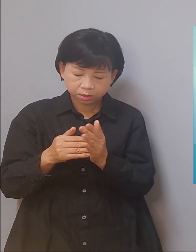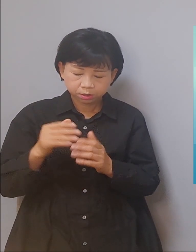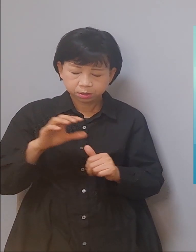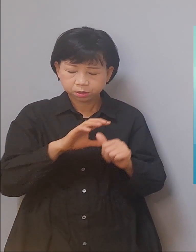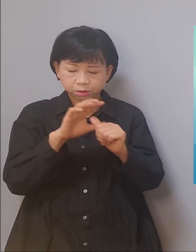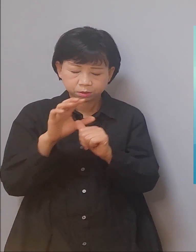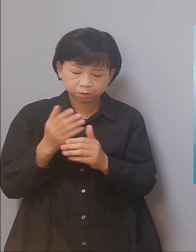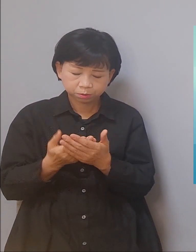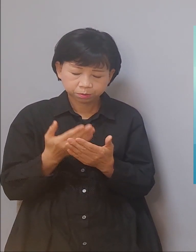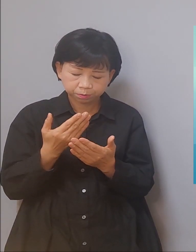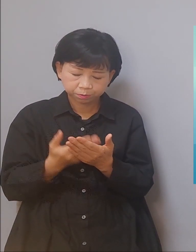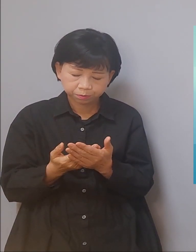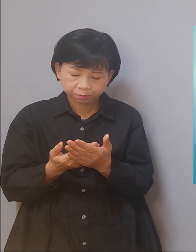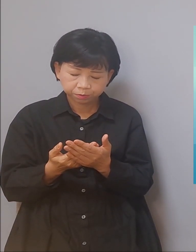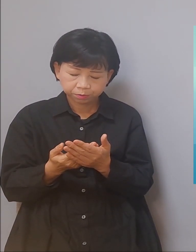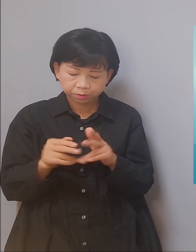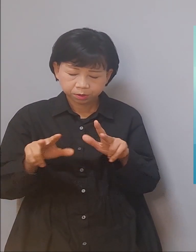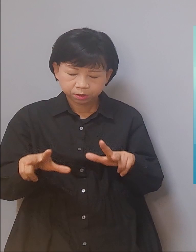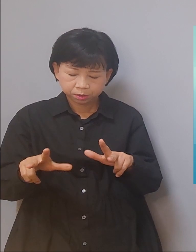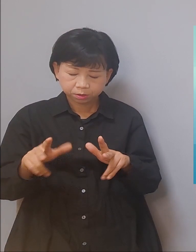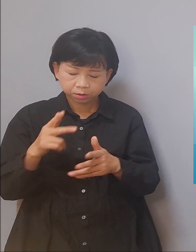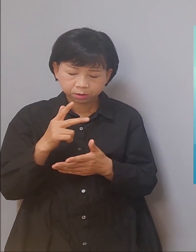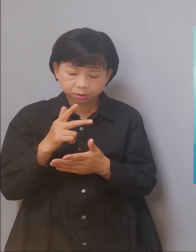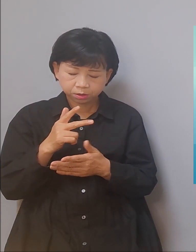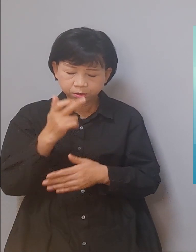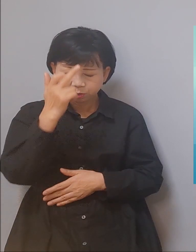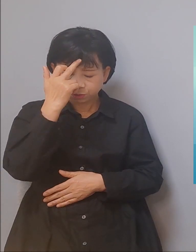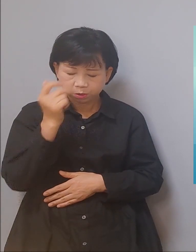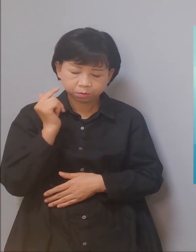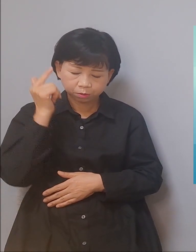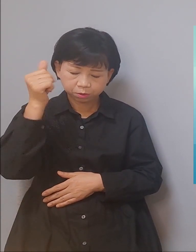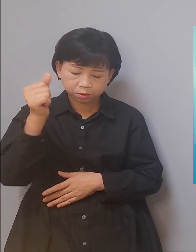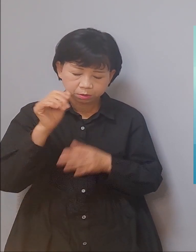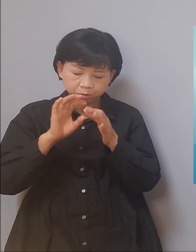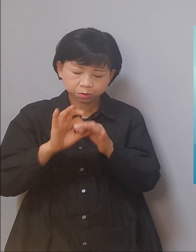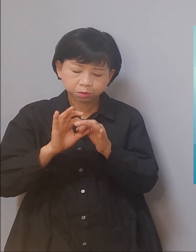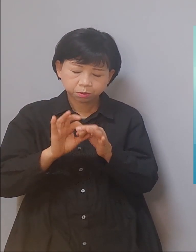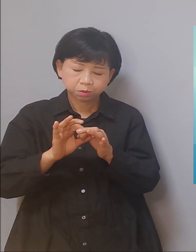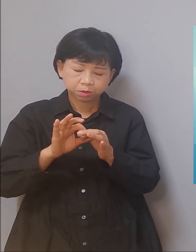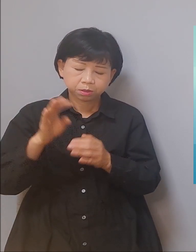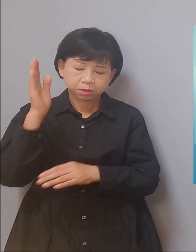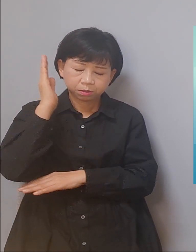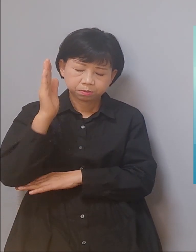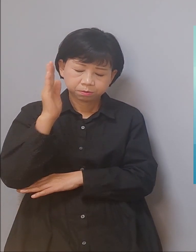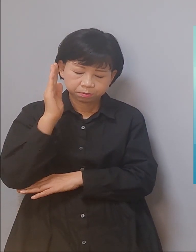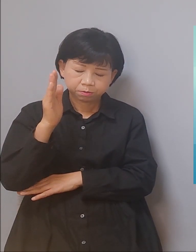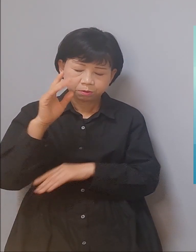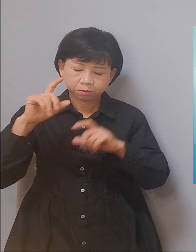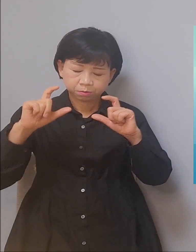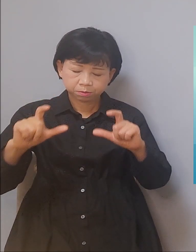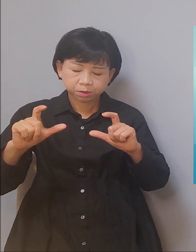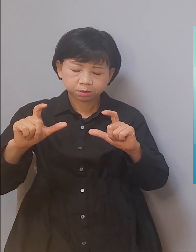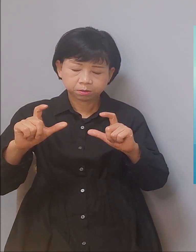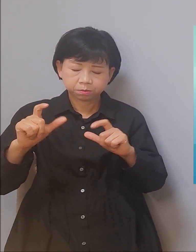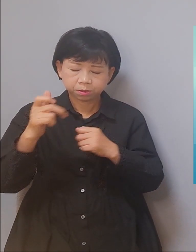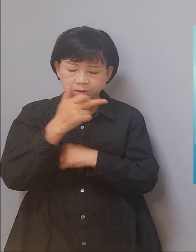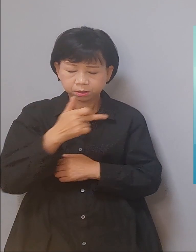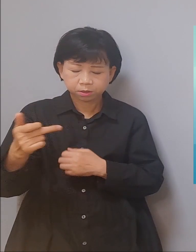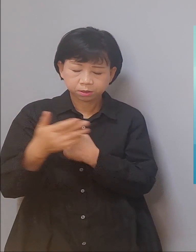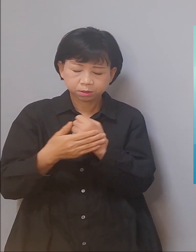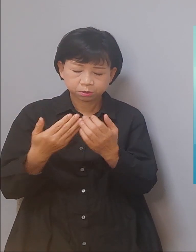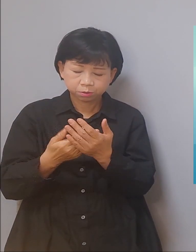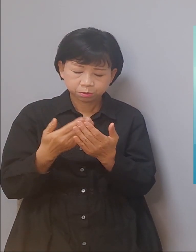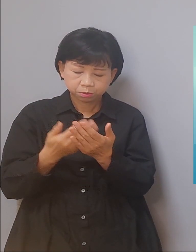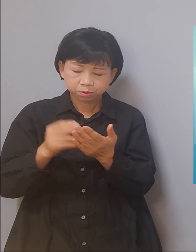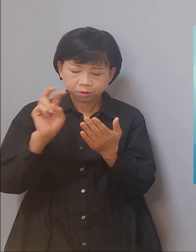보호하여 주시옵소서. 이 시간 최영광 목사님을 통하여 전해지는 말씀의 큰 은혜 받게 하옵소서.